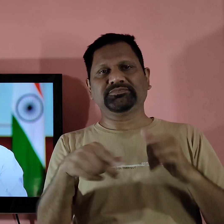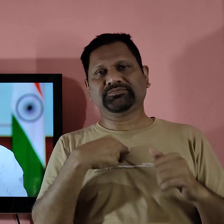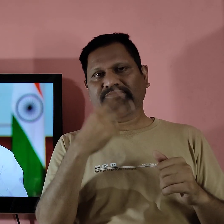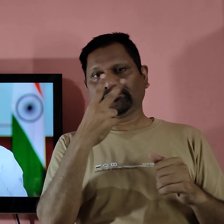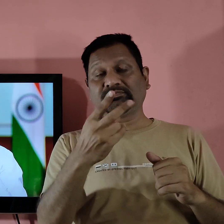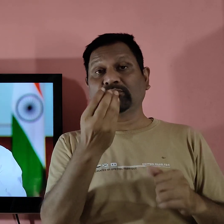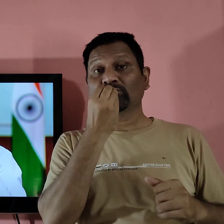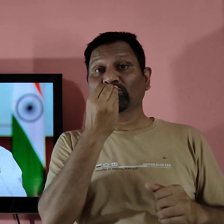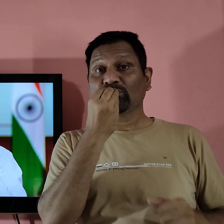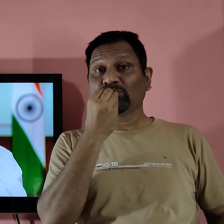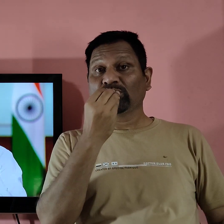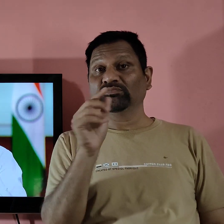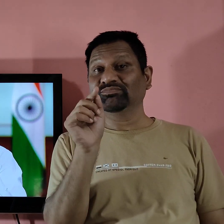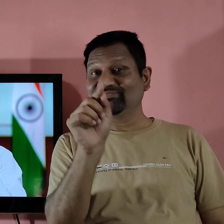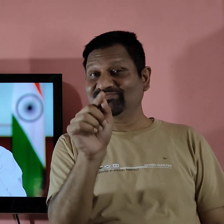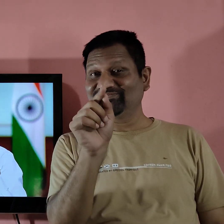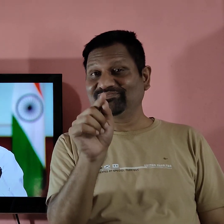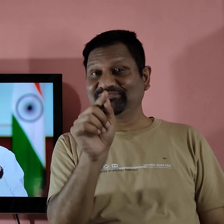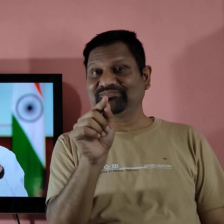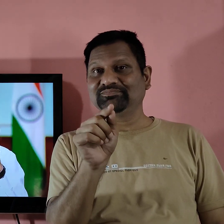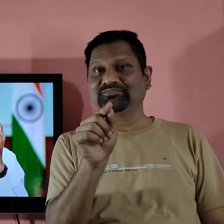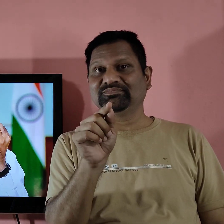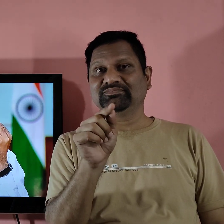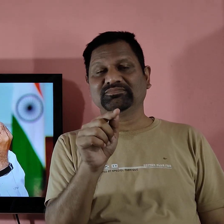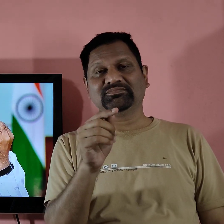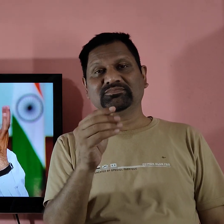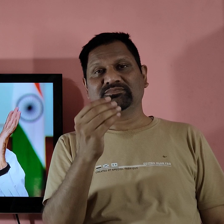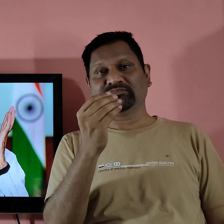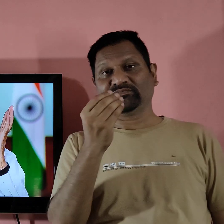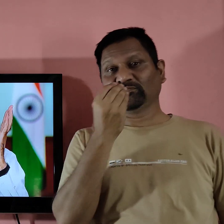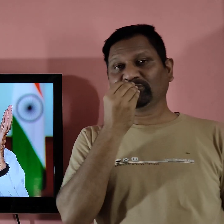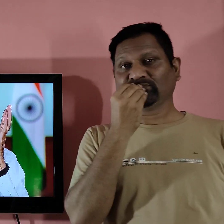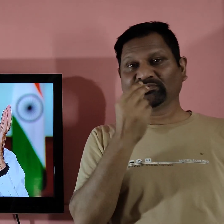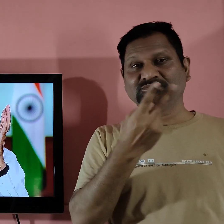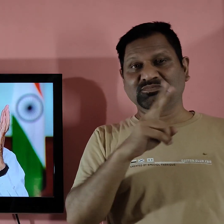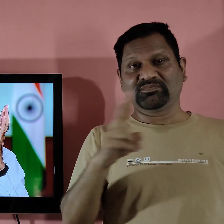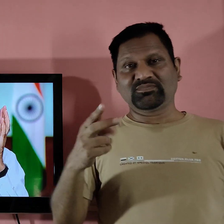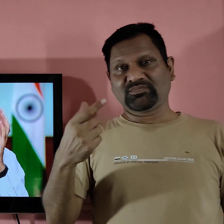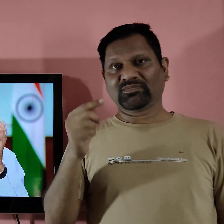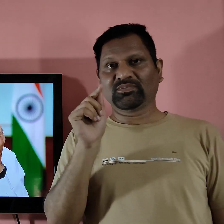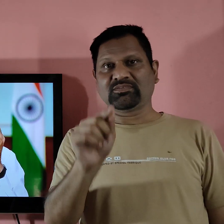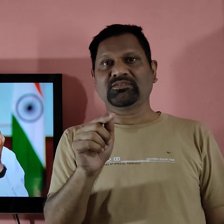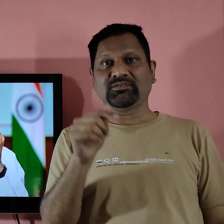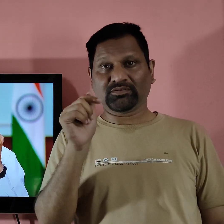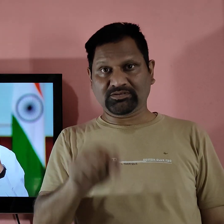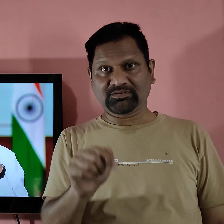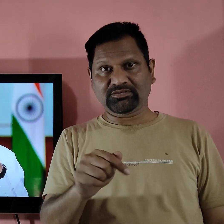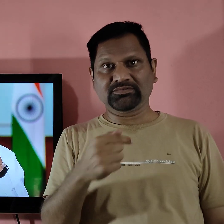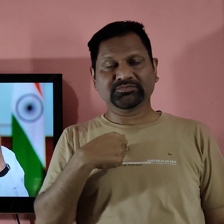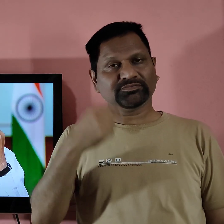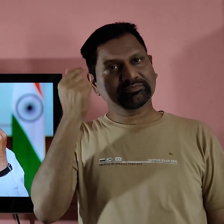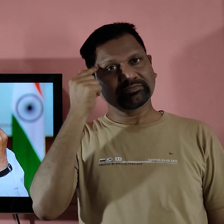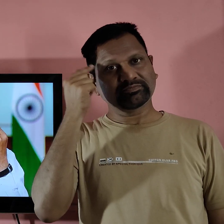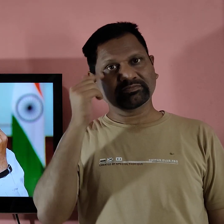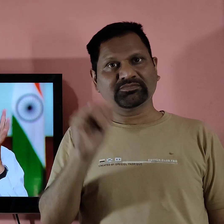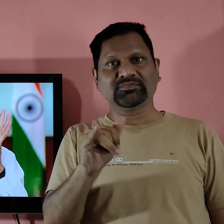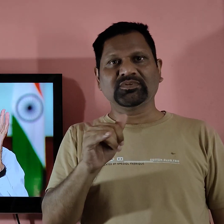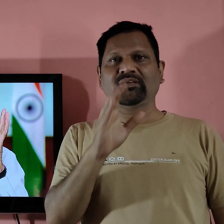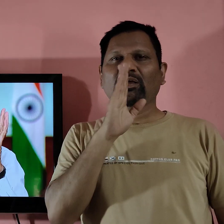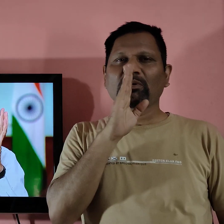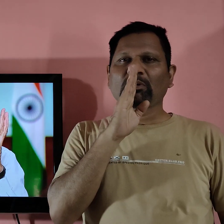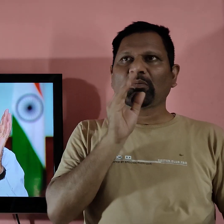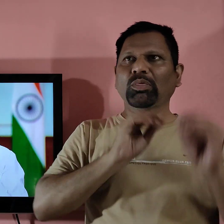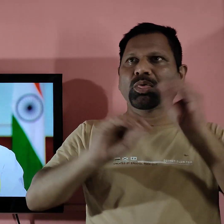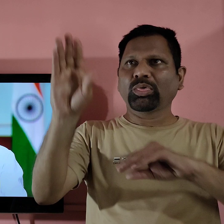खान पान को लेकर भी कुछ लोग तरह तरह की बातें करते हैं। इससे भी तमाम अफवाहें उड़ती